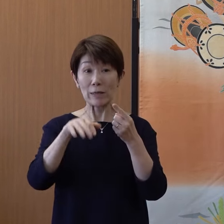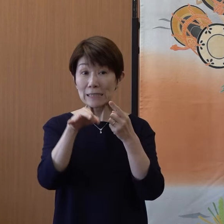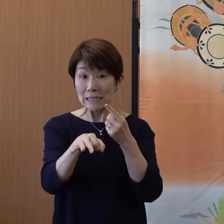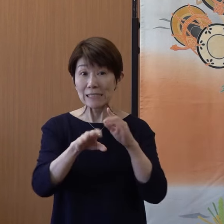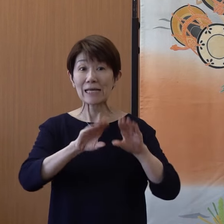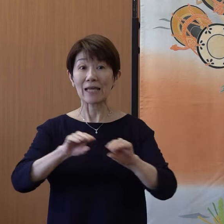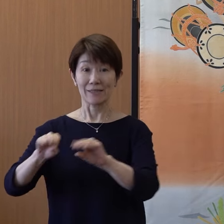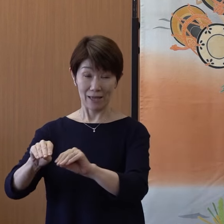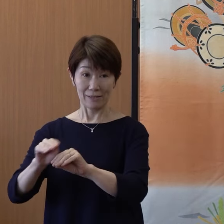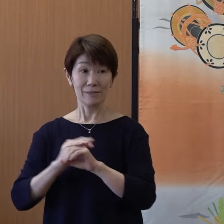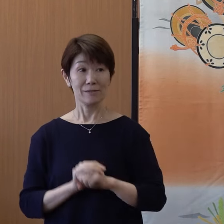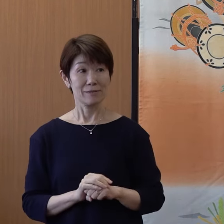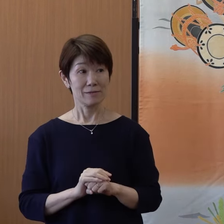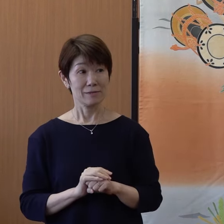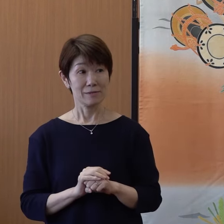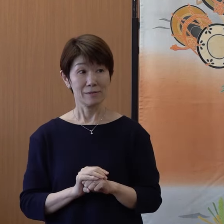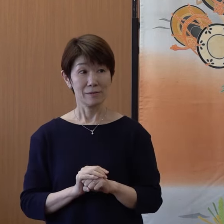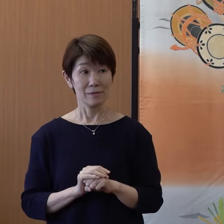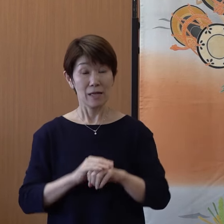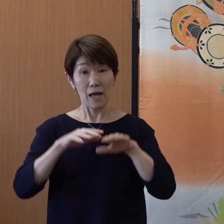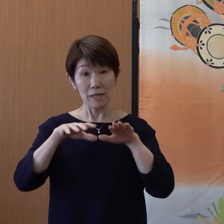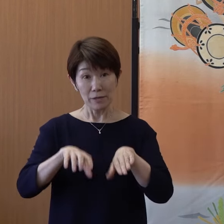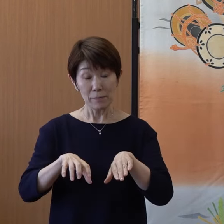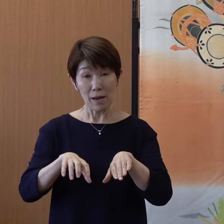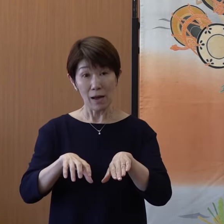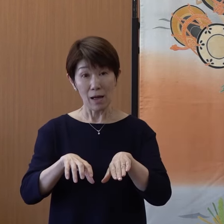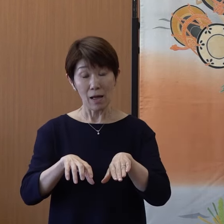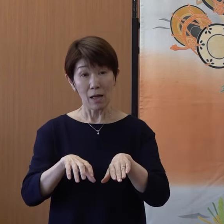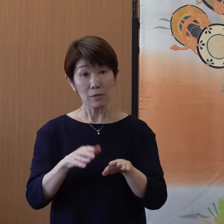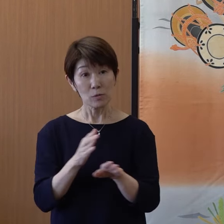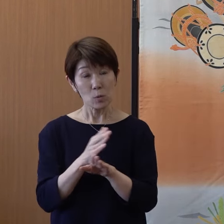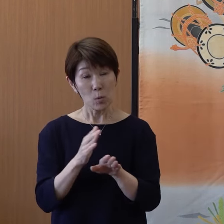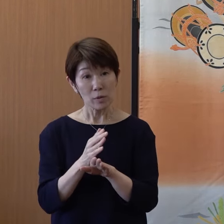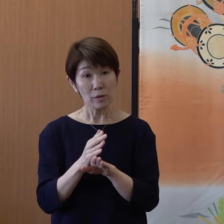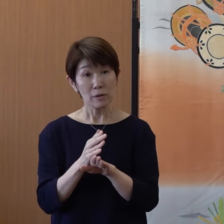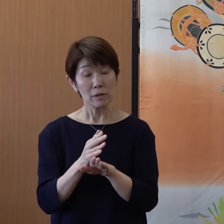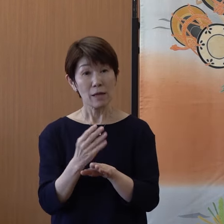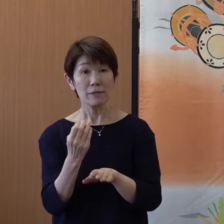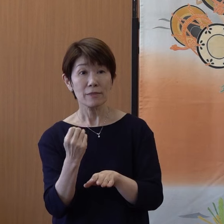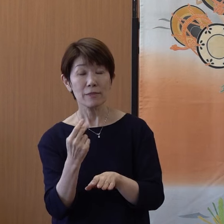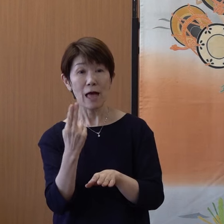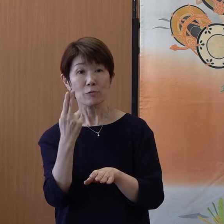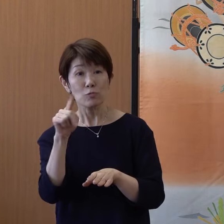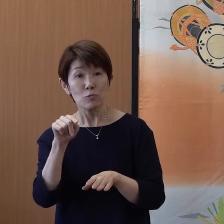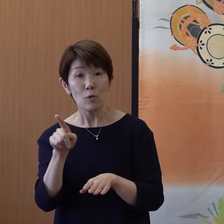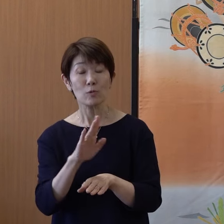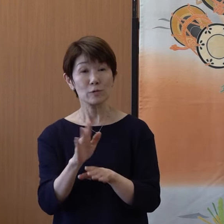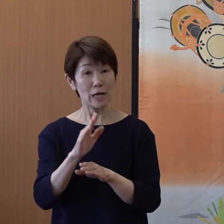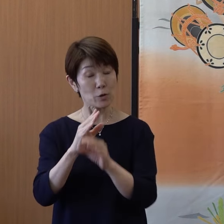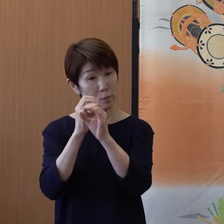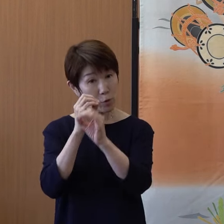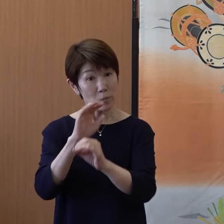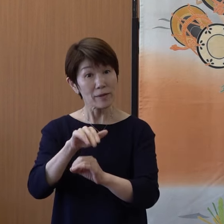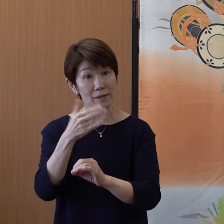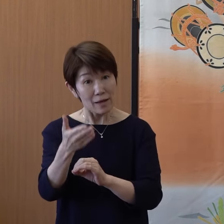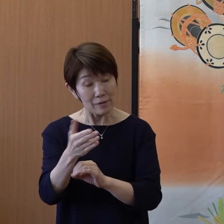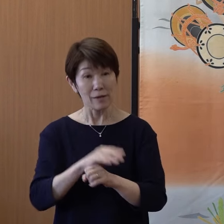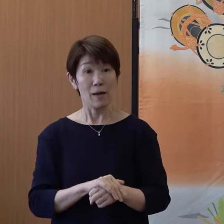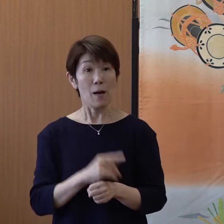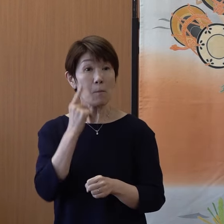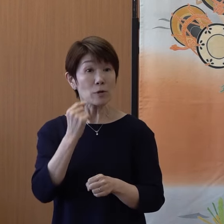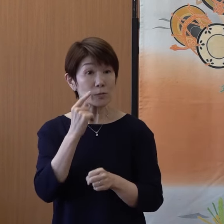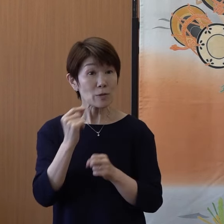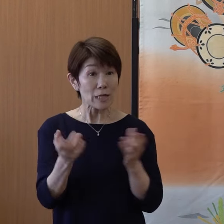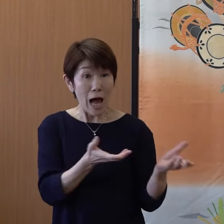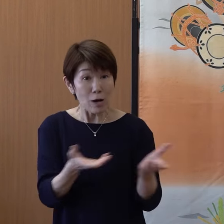は今の例えば何分ぐらいの日本でいるかという日本があるのかというのか、あとこう運ぶとしたら金